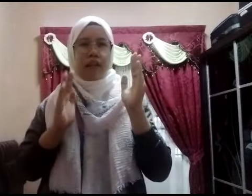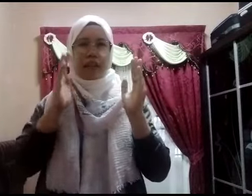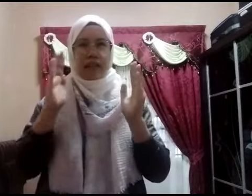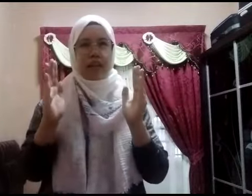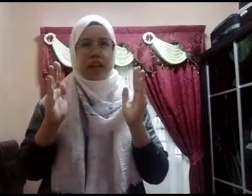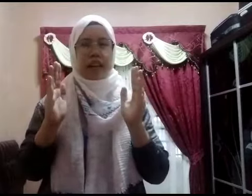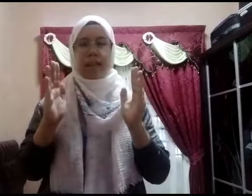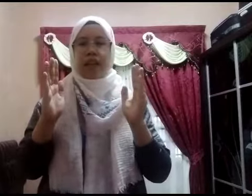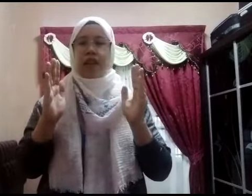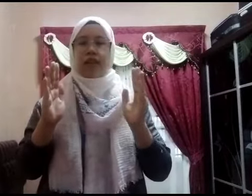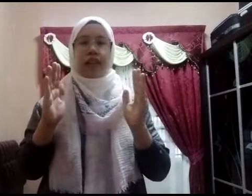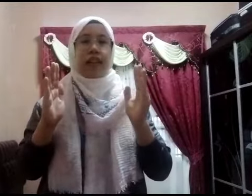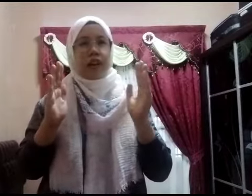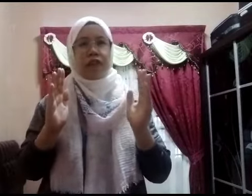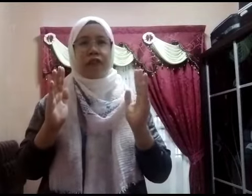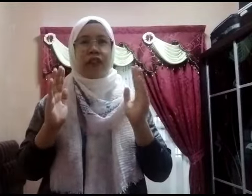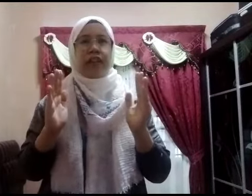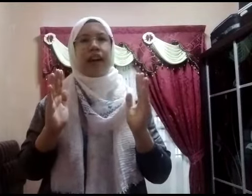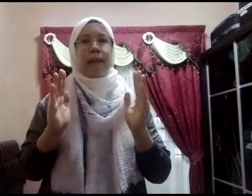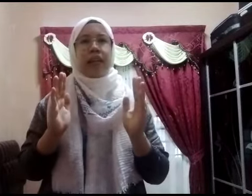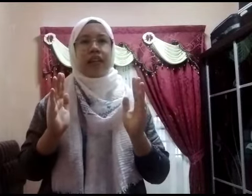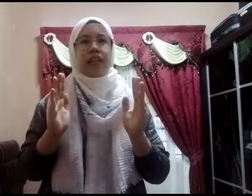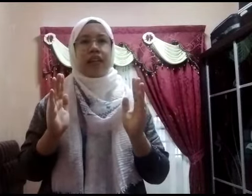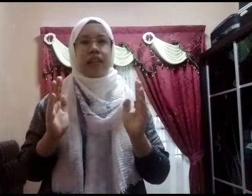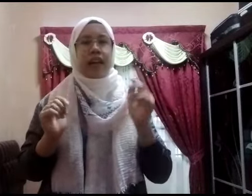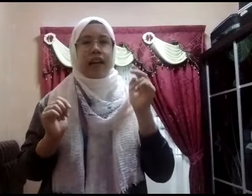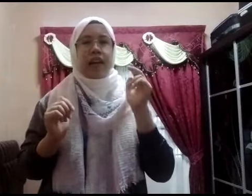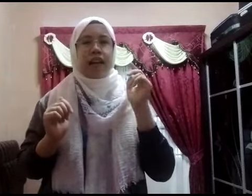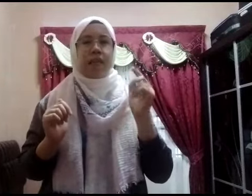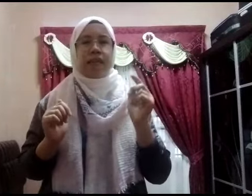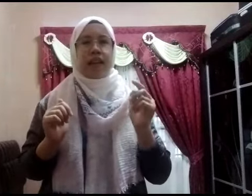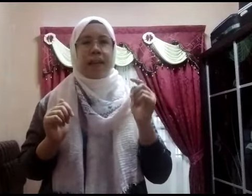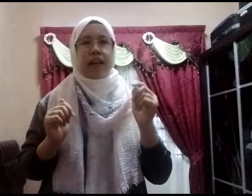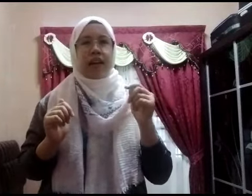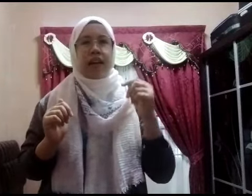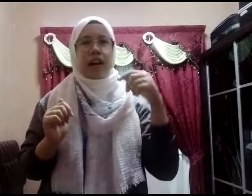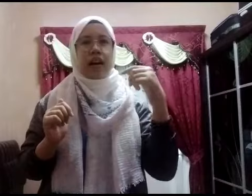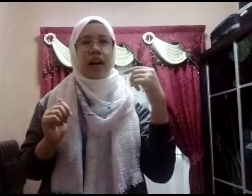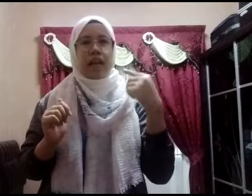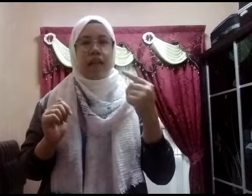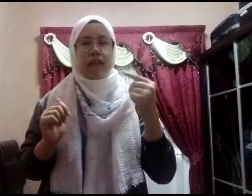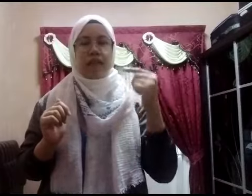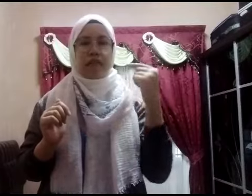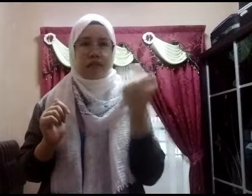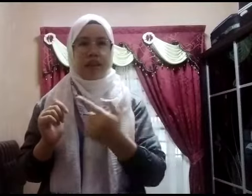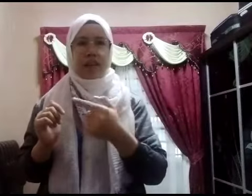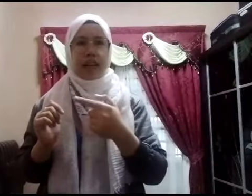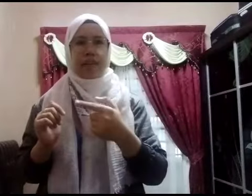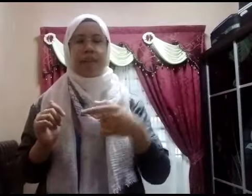dan south kan. So kita dah tahu field dia ke arah mana. Okay, dia mesti daripada north to south kan.